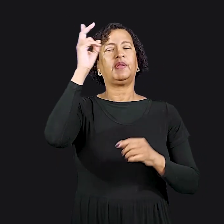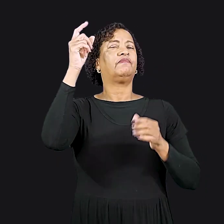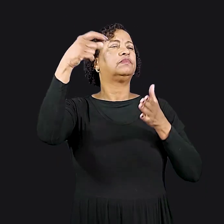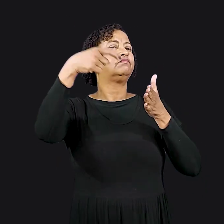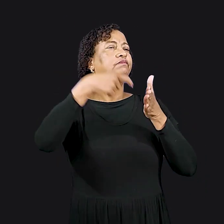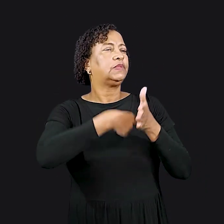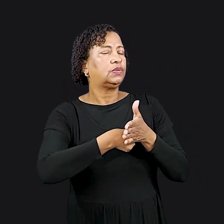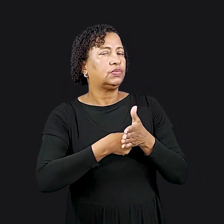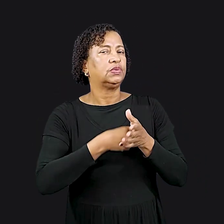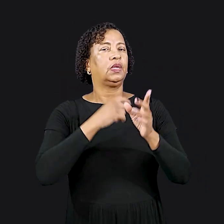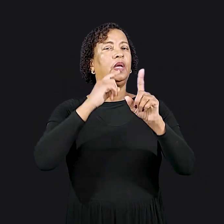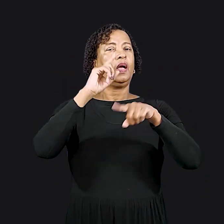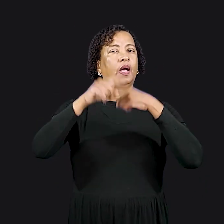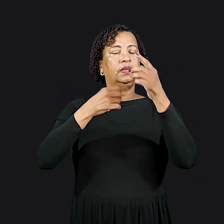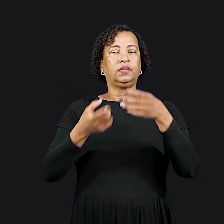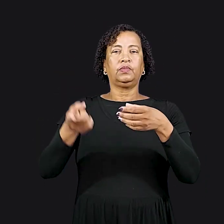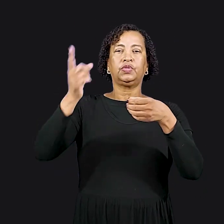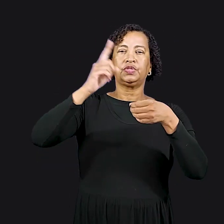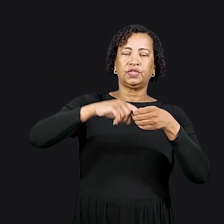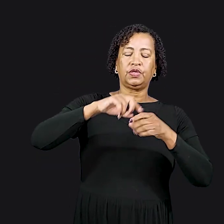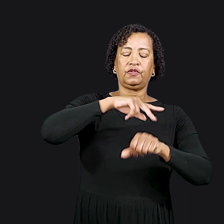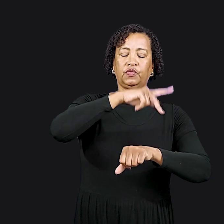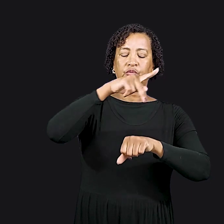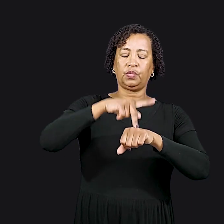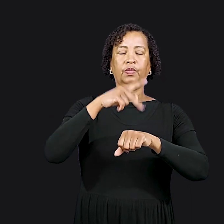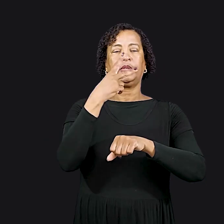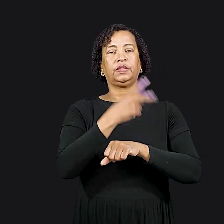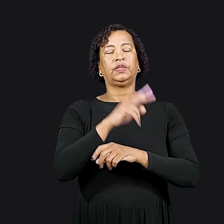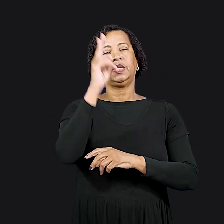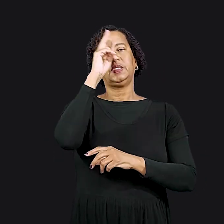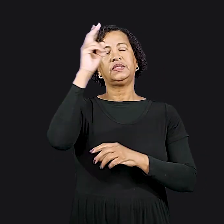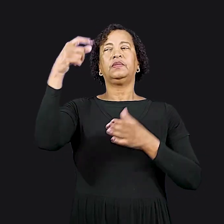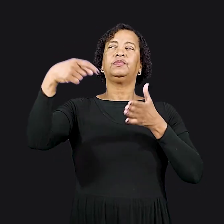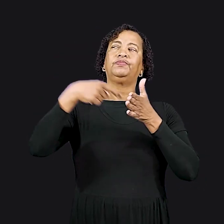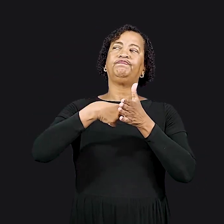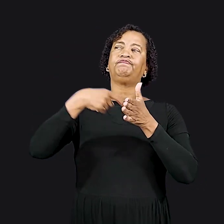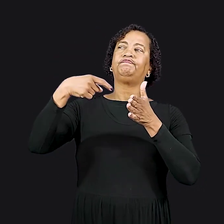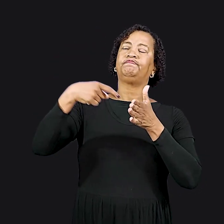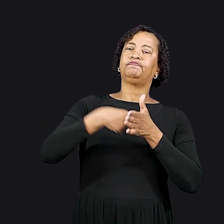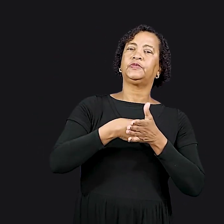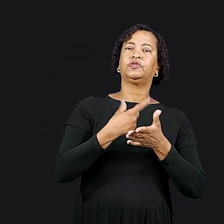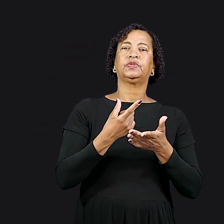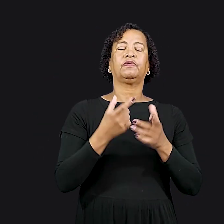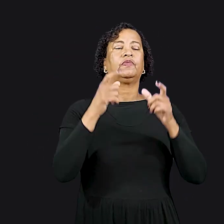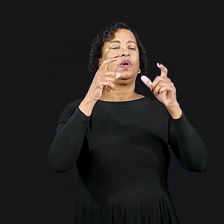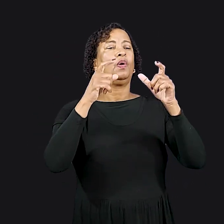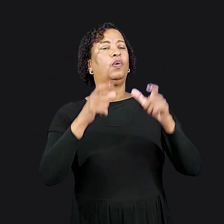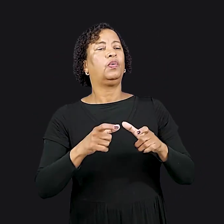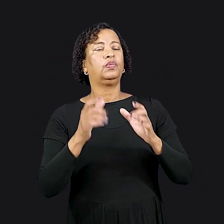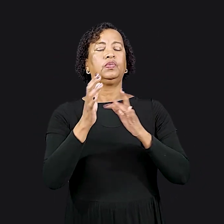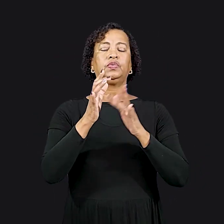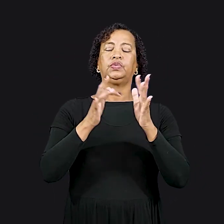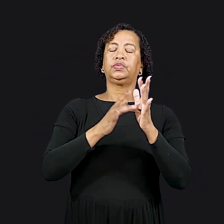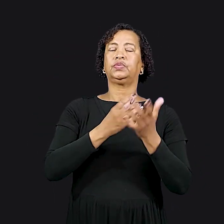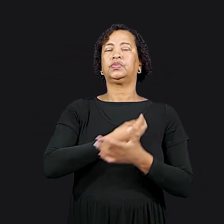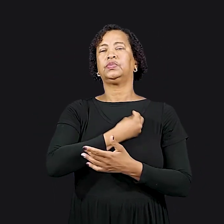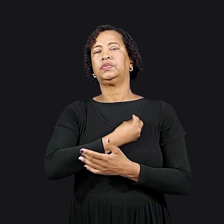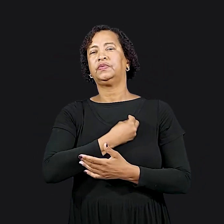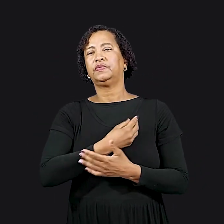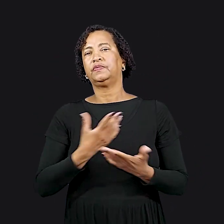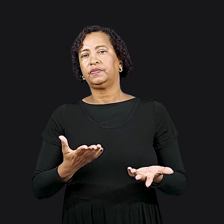dessa pergunta. Mesmo depois que voltou ao seu país, ele sempre se perguntava: onde está Jesus